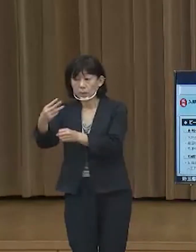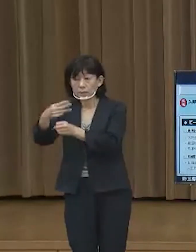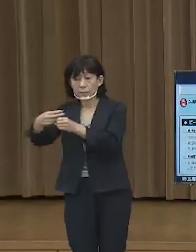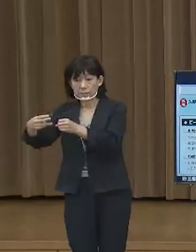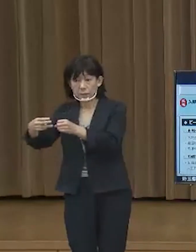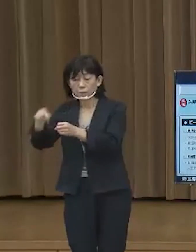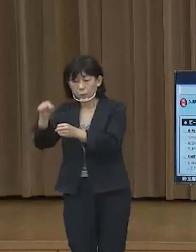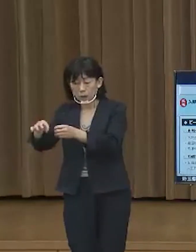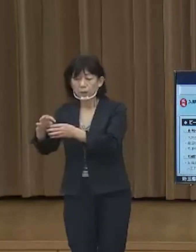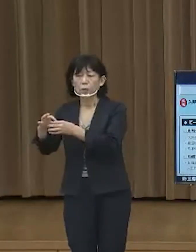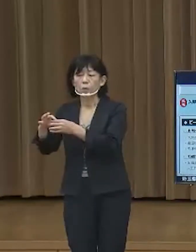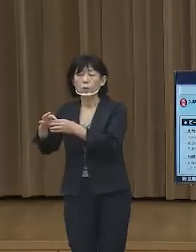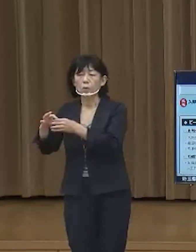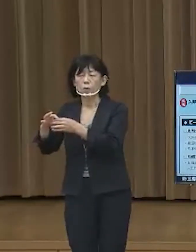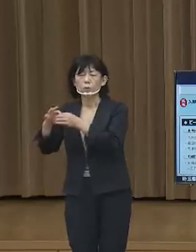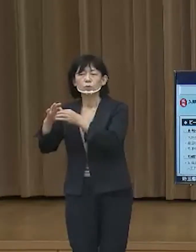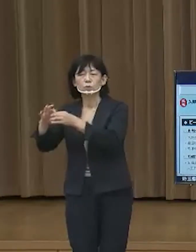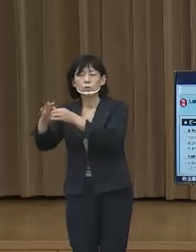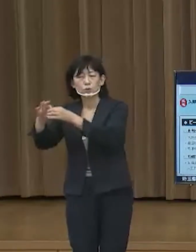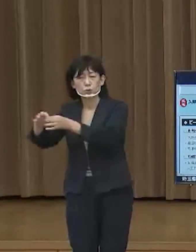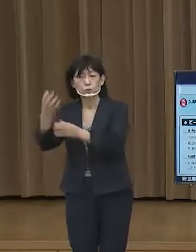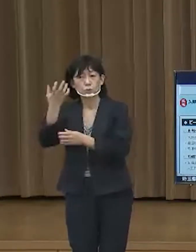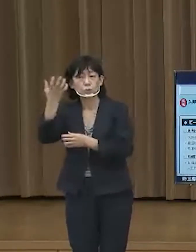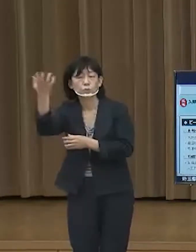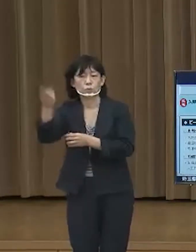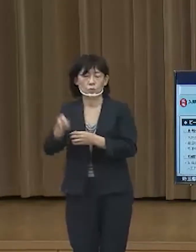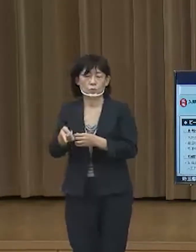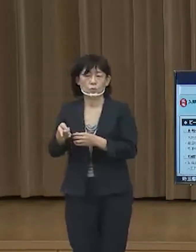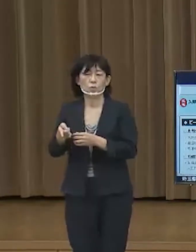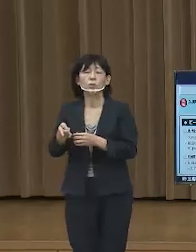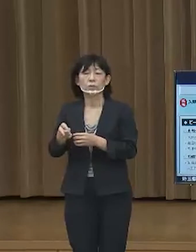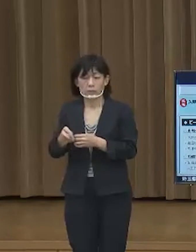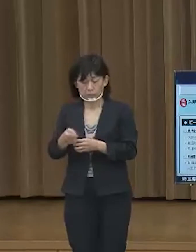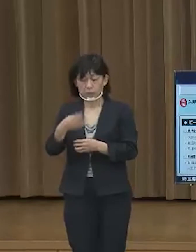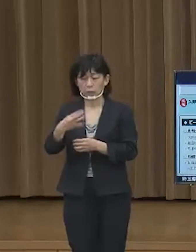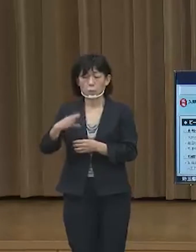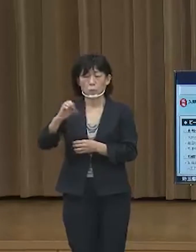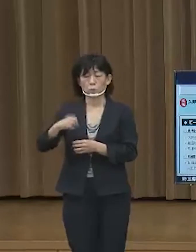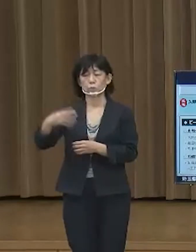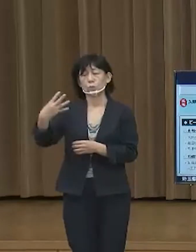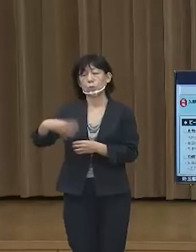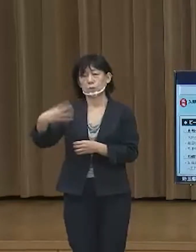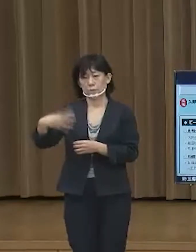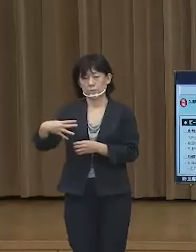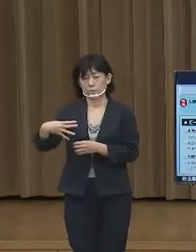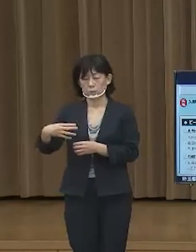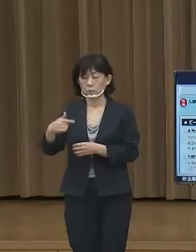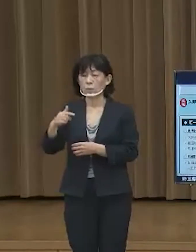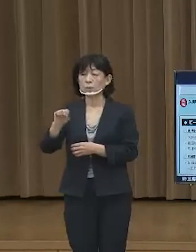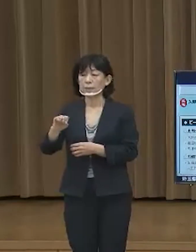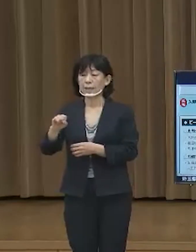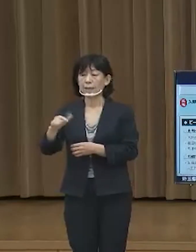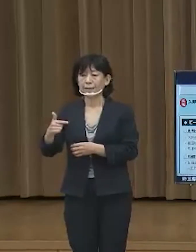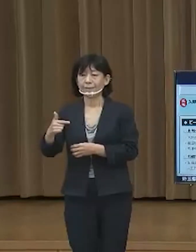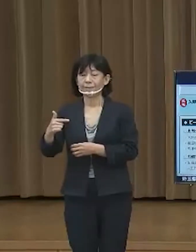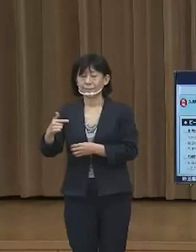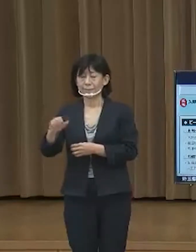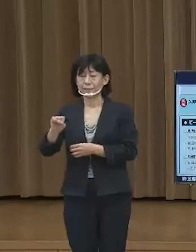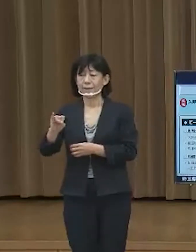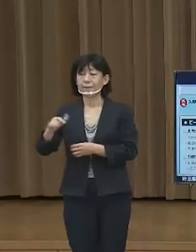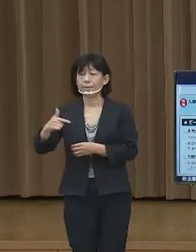業は継続していくだろうということを見据えて、4億4000万円の債務負担行為を設定することといたし